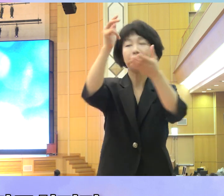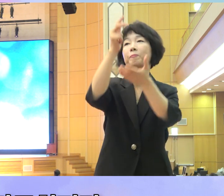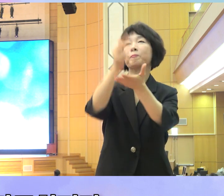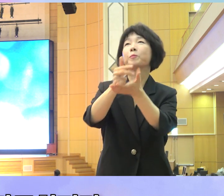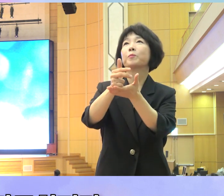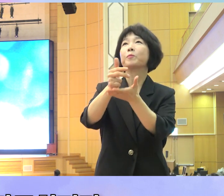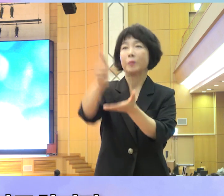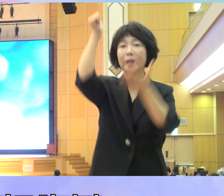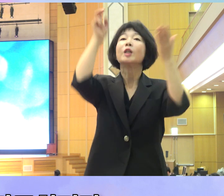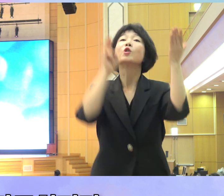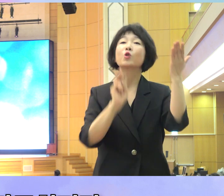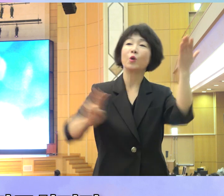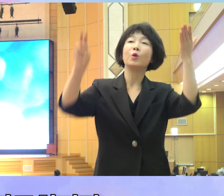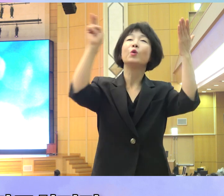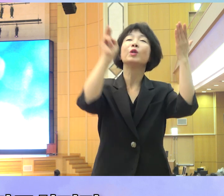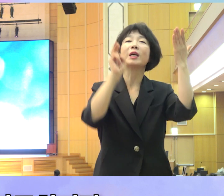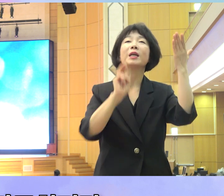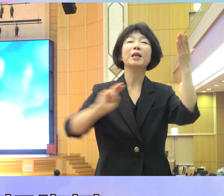풀었네.